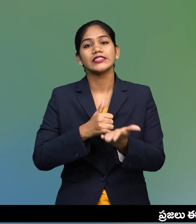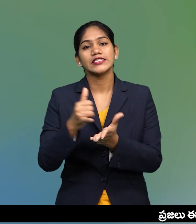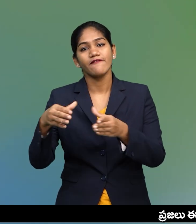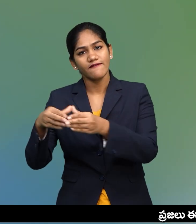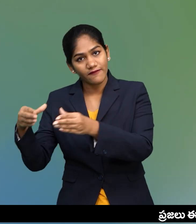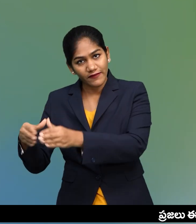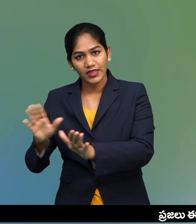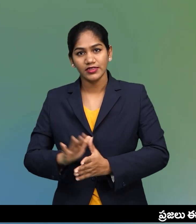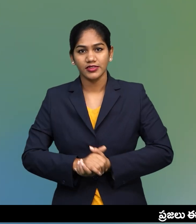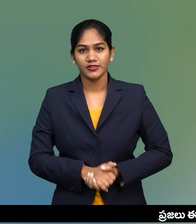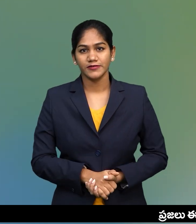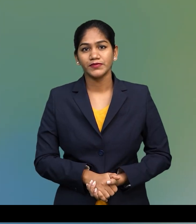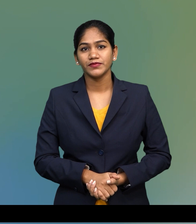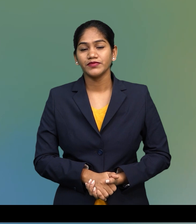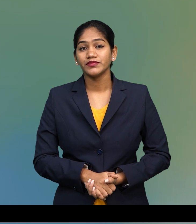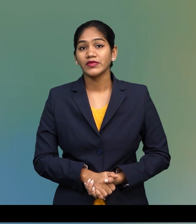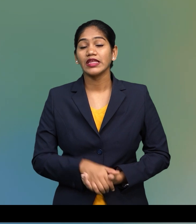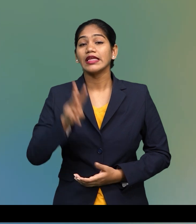నివసిస్తున్నారు. 3 నగరాలు